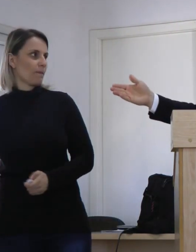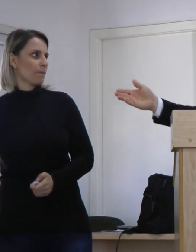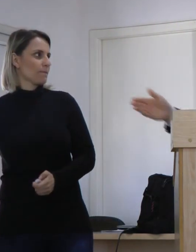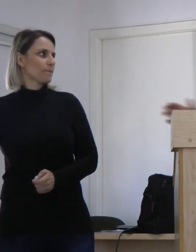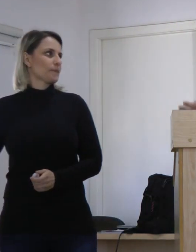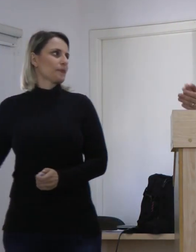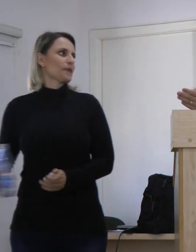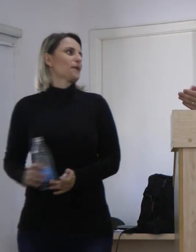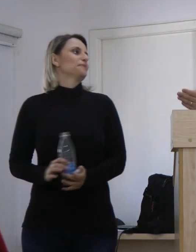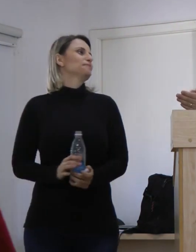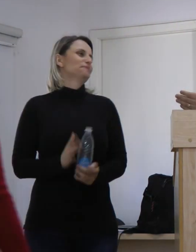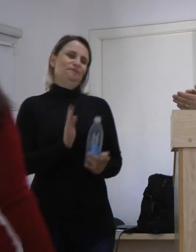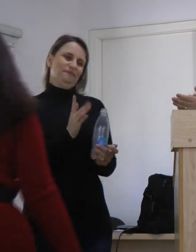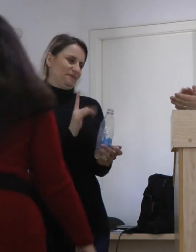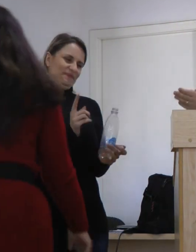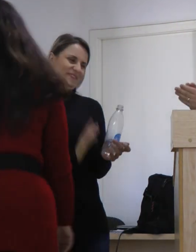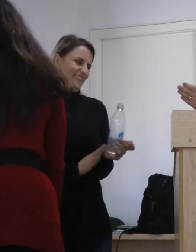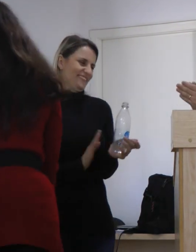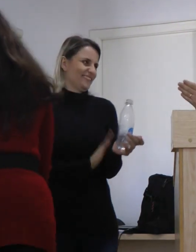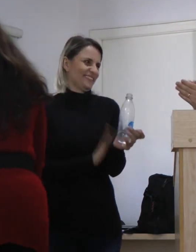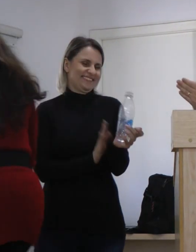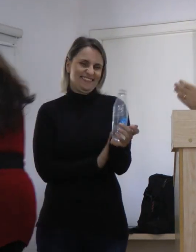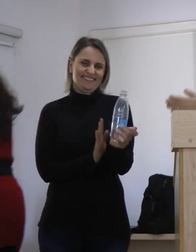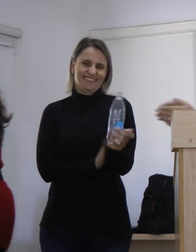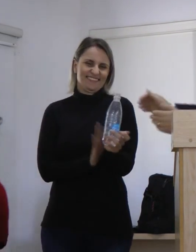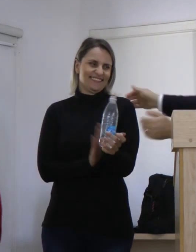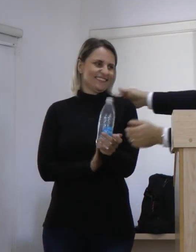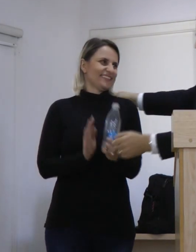Salva de palmas para a nossa...